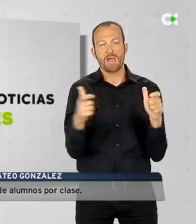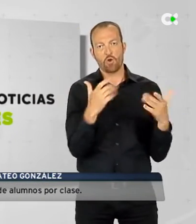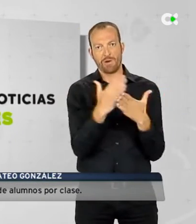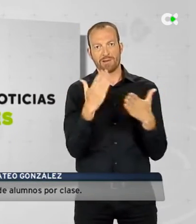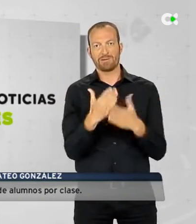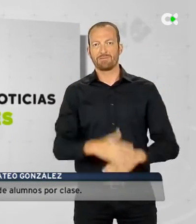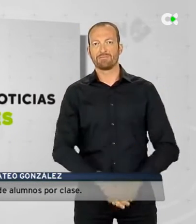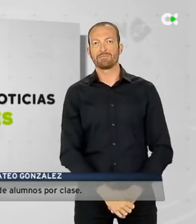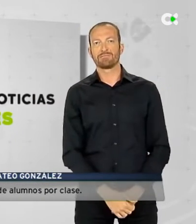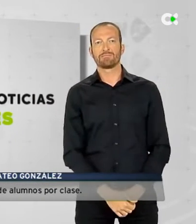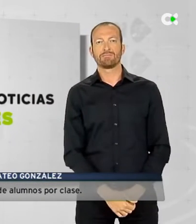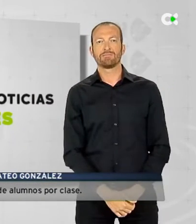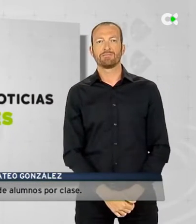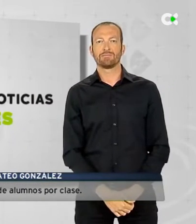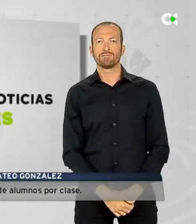por clase.